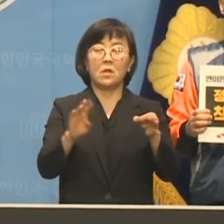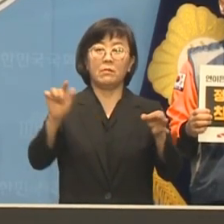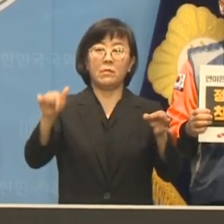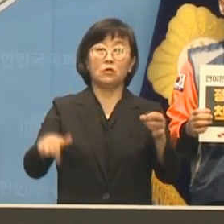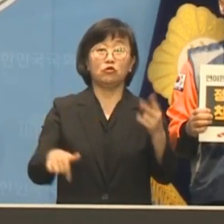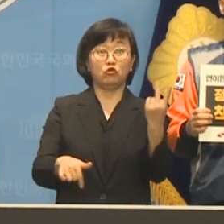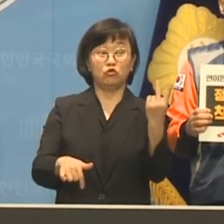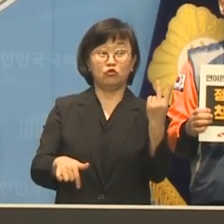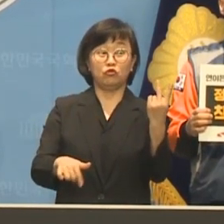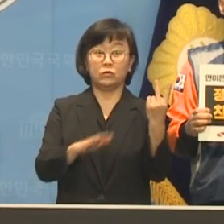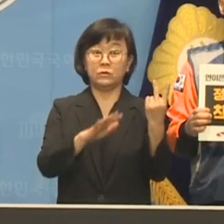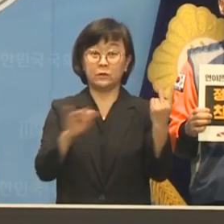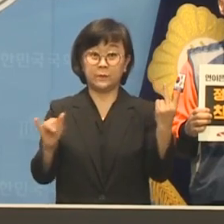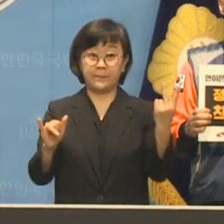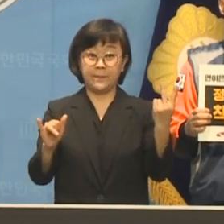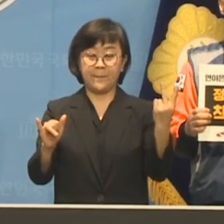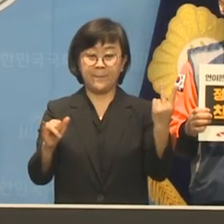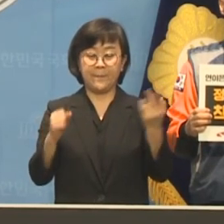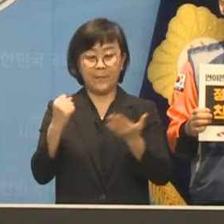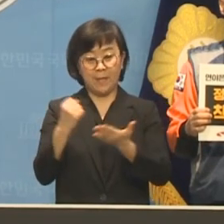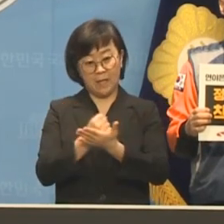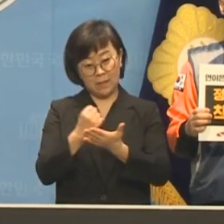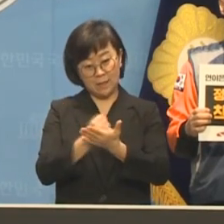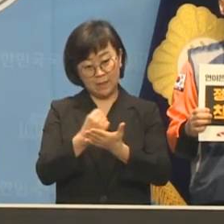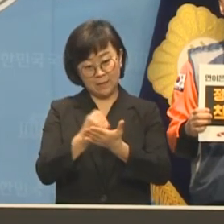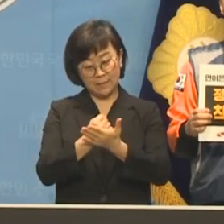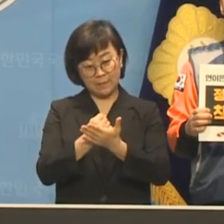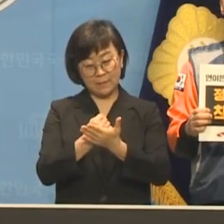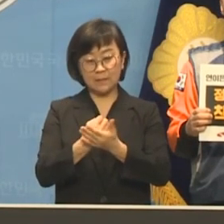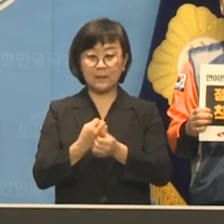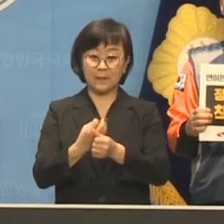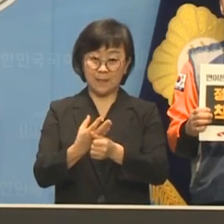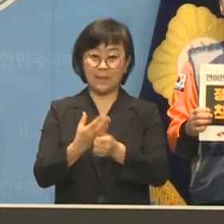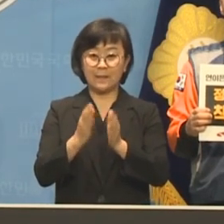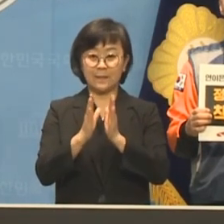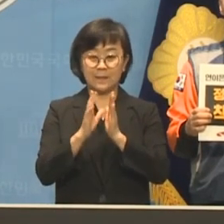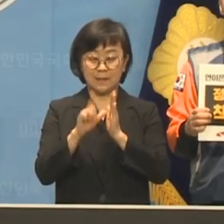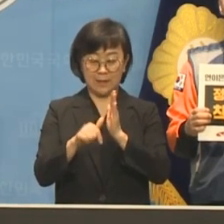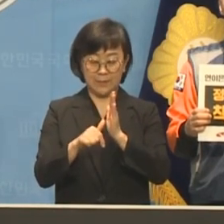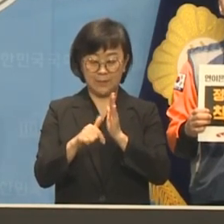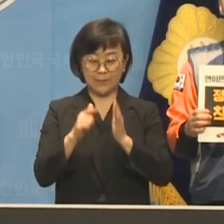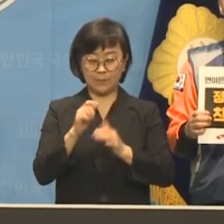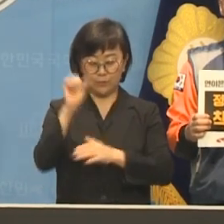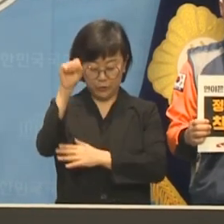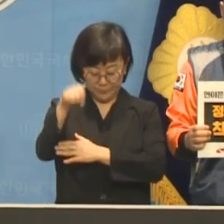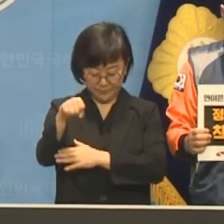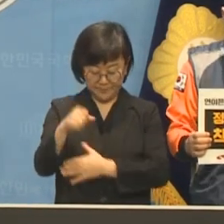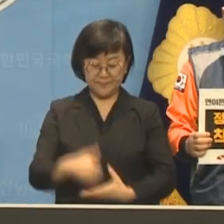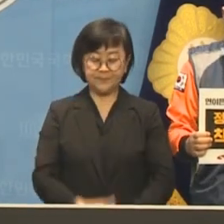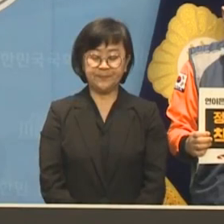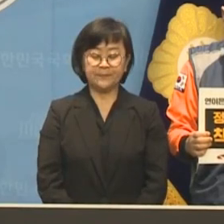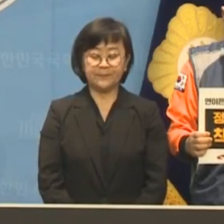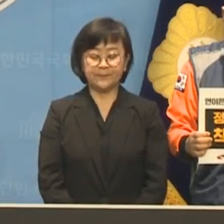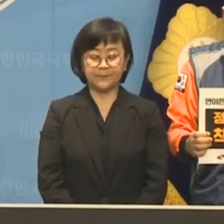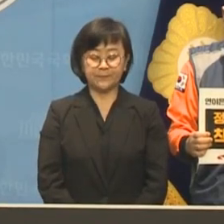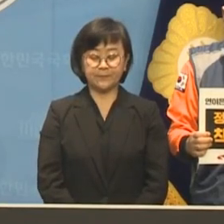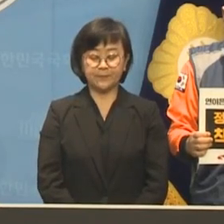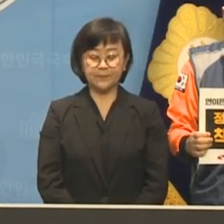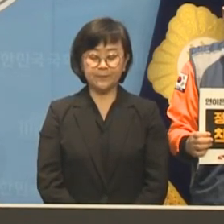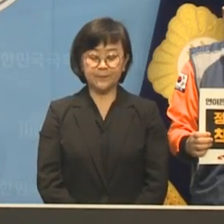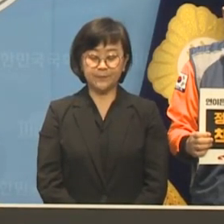박순 소방관님을 애도하는 시간을 잠시 갖겠습니다. 일동 묵념.